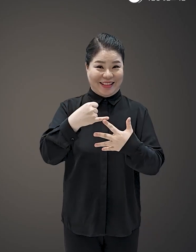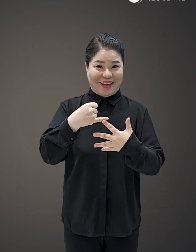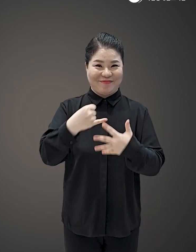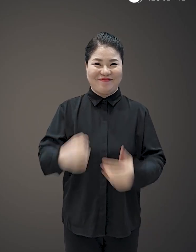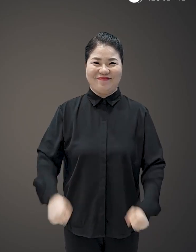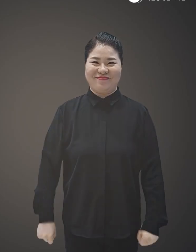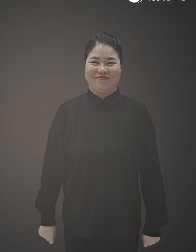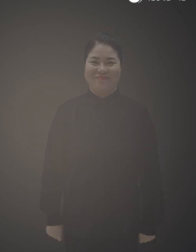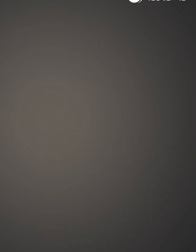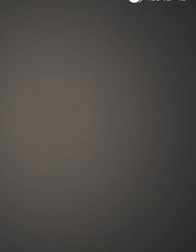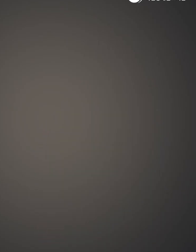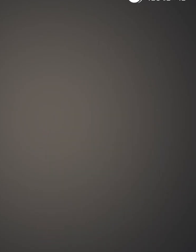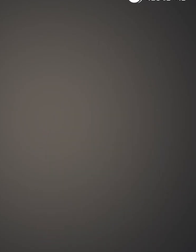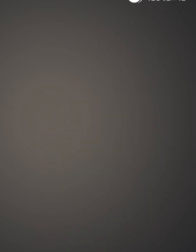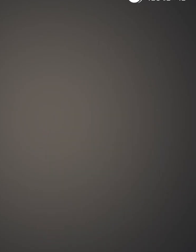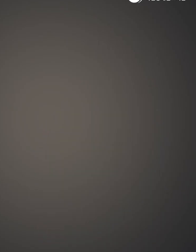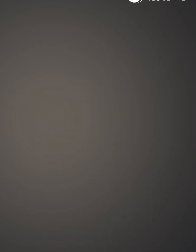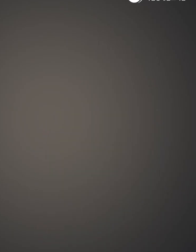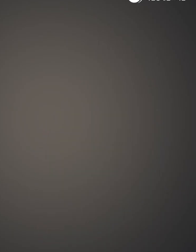그리고